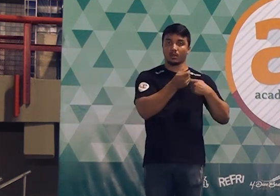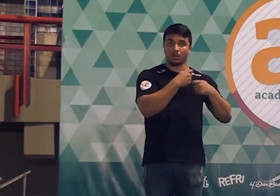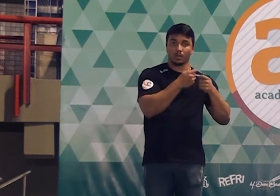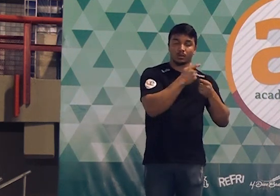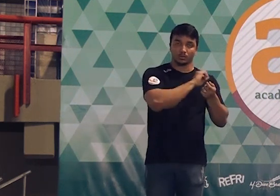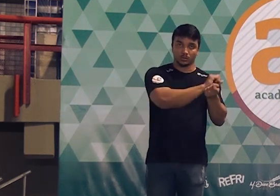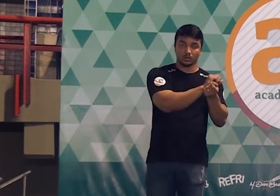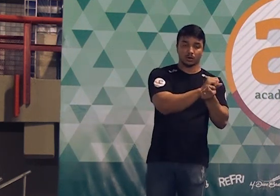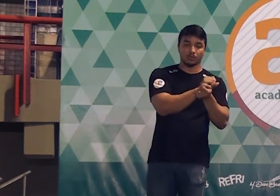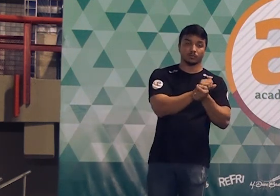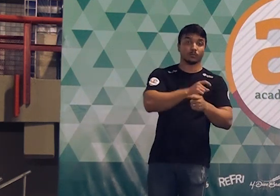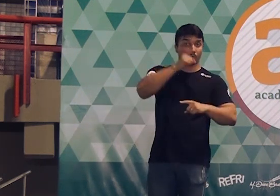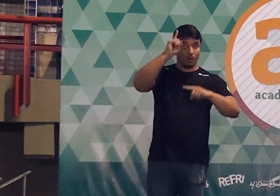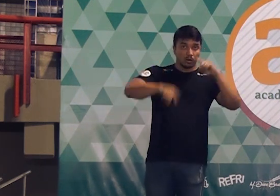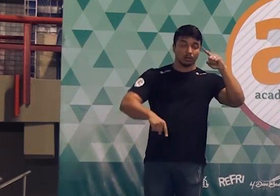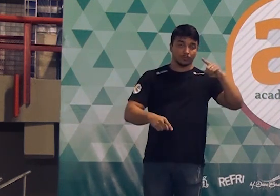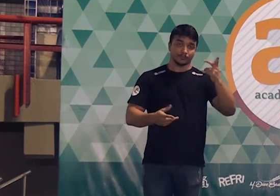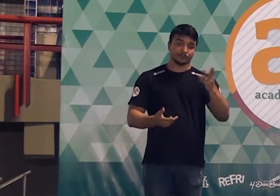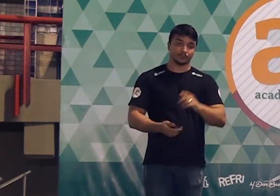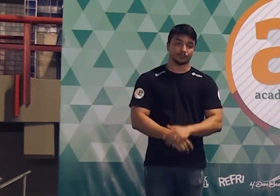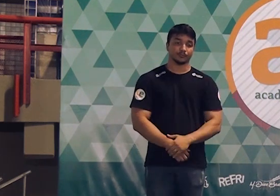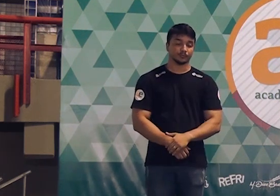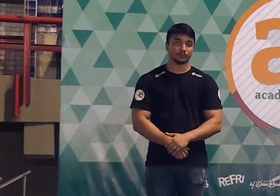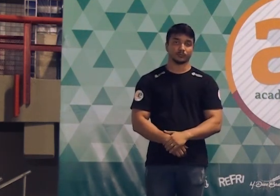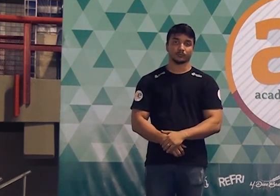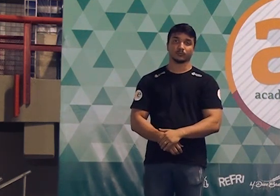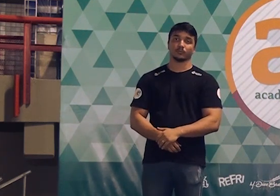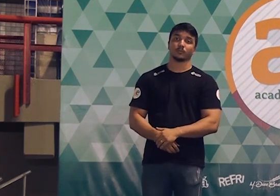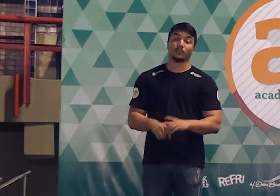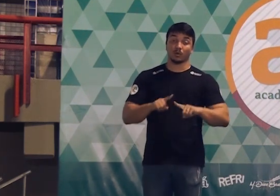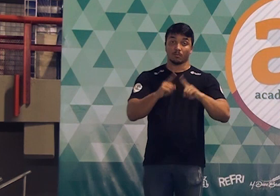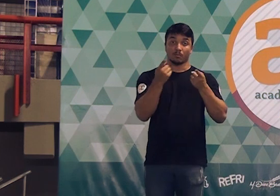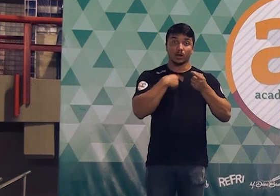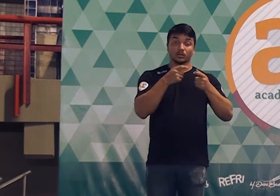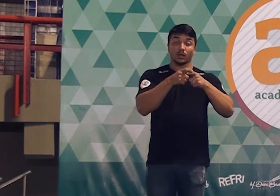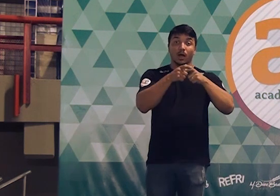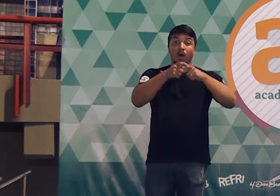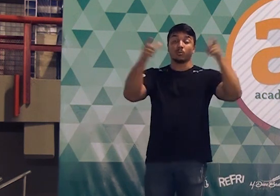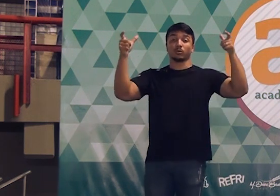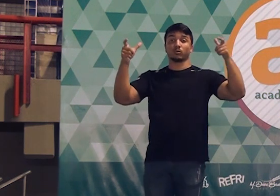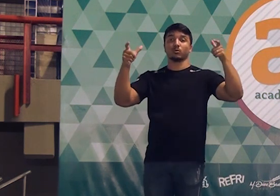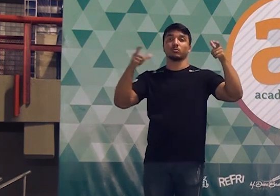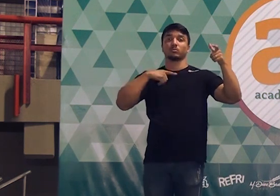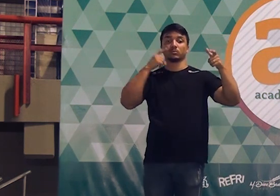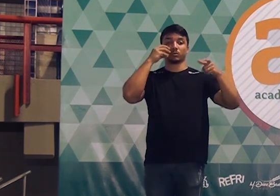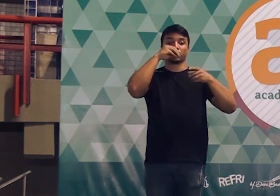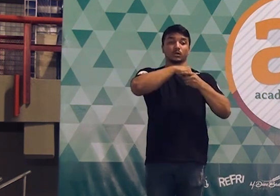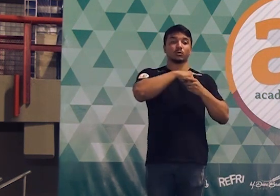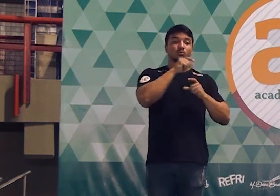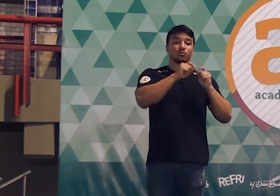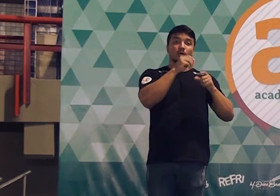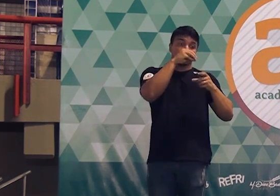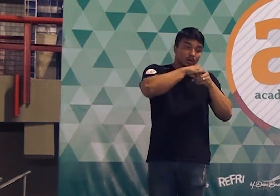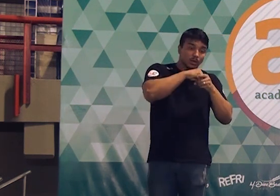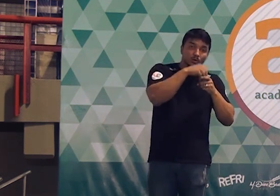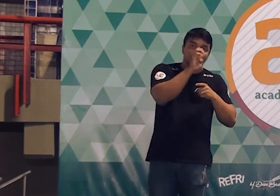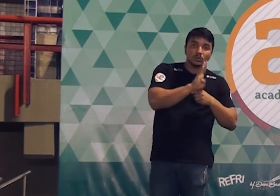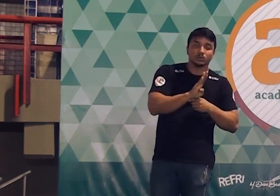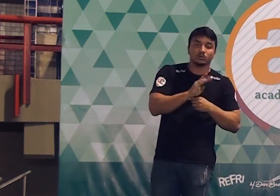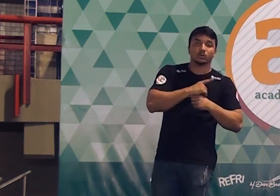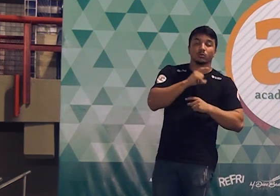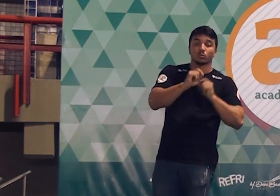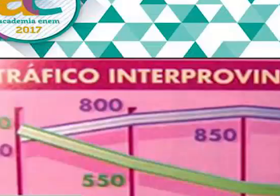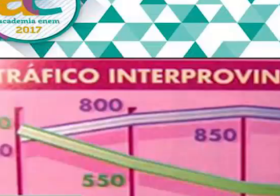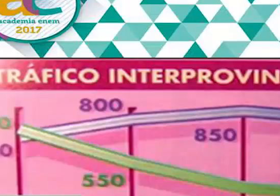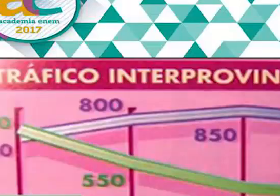Lindo, maravilhoso, fantástico. Só que o tráfico aumentou dentro do Brasil, que é o